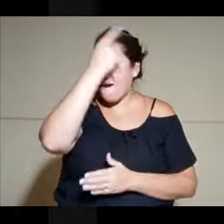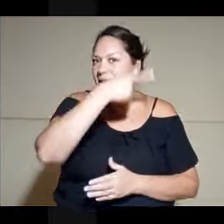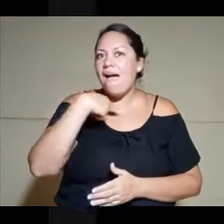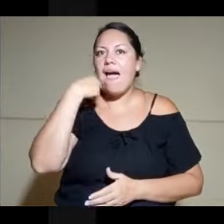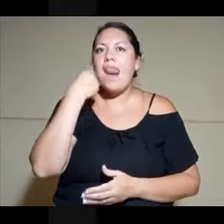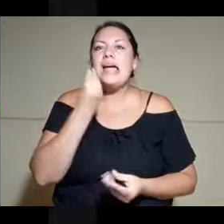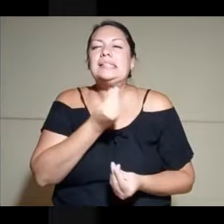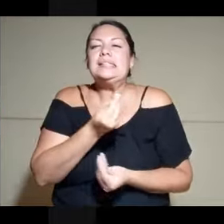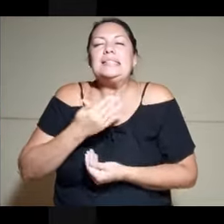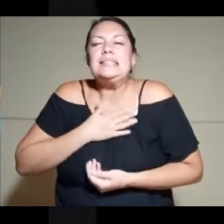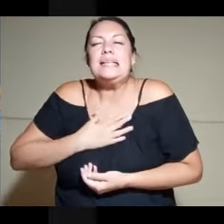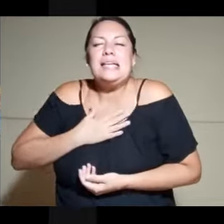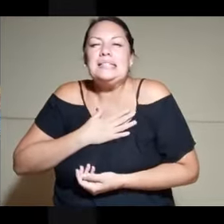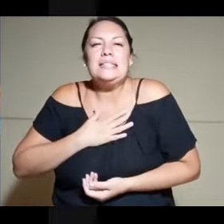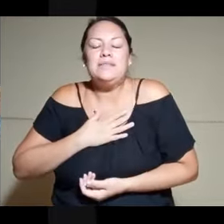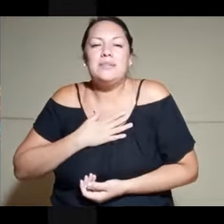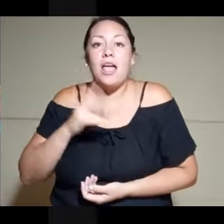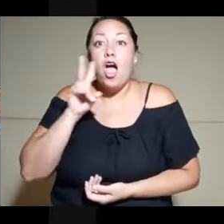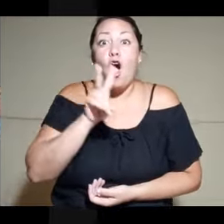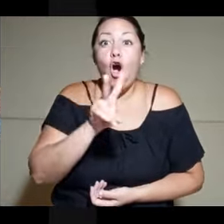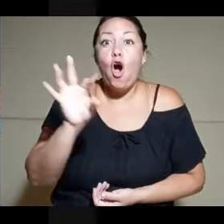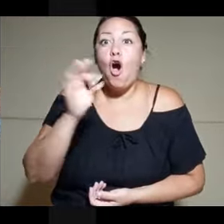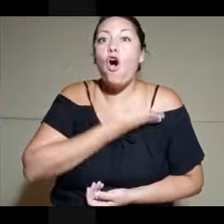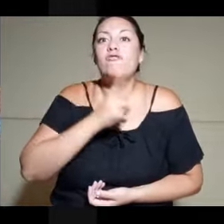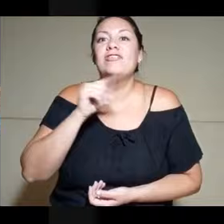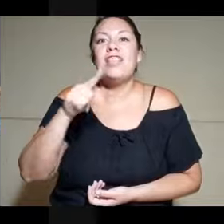El trigémino es el que da la sensibilidad entonces a la cara, ¿me están viendo?